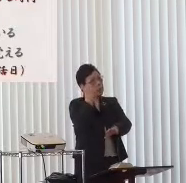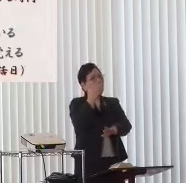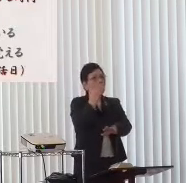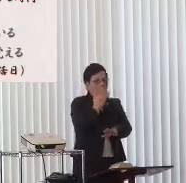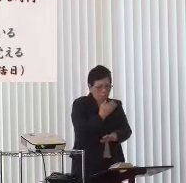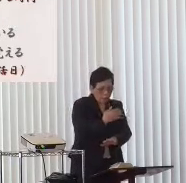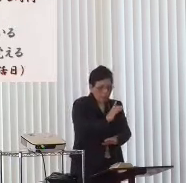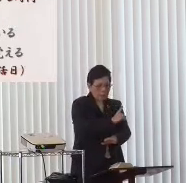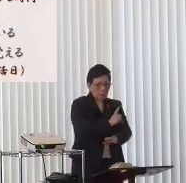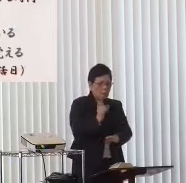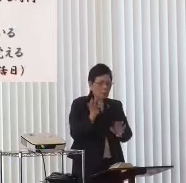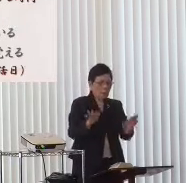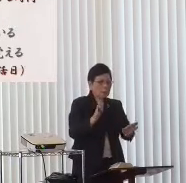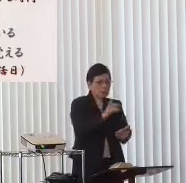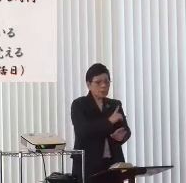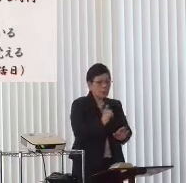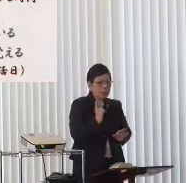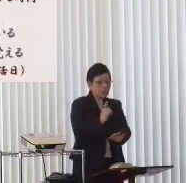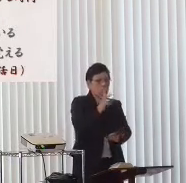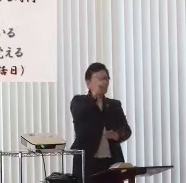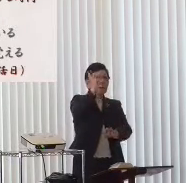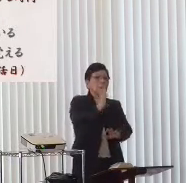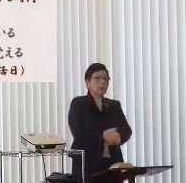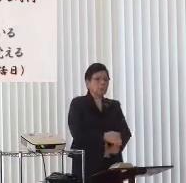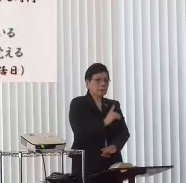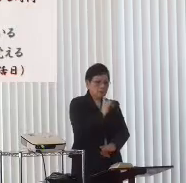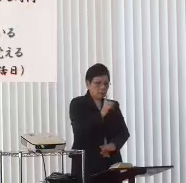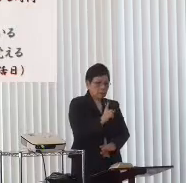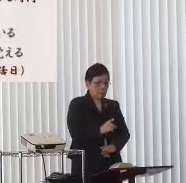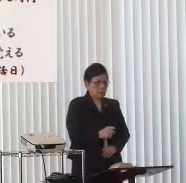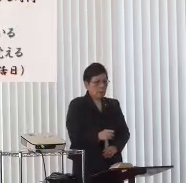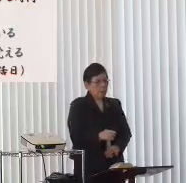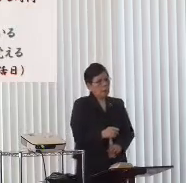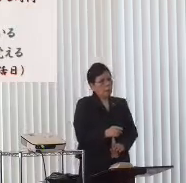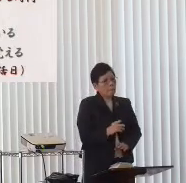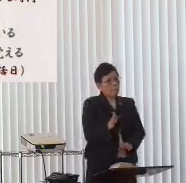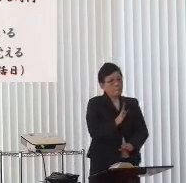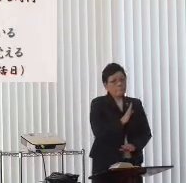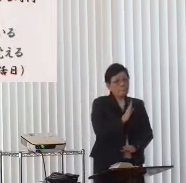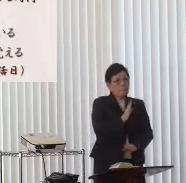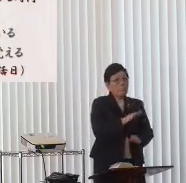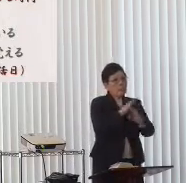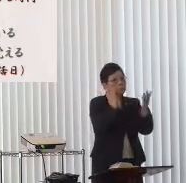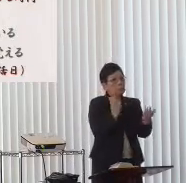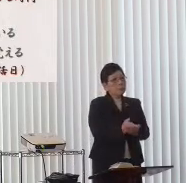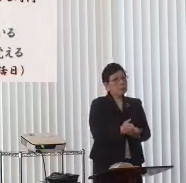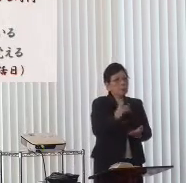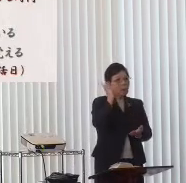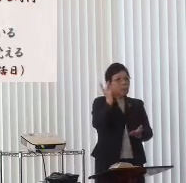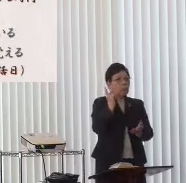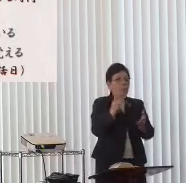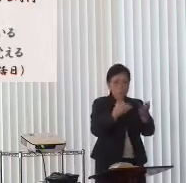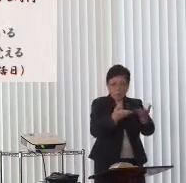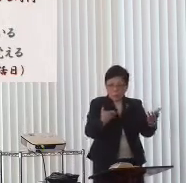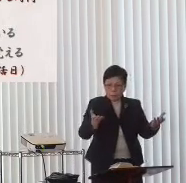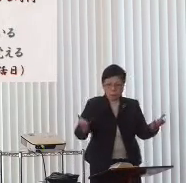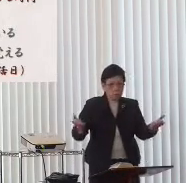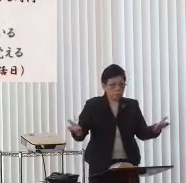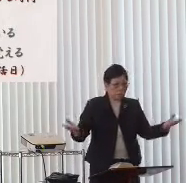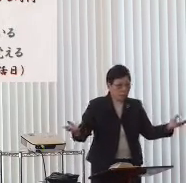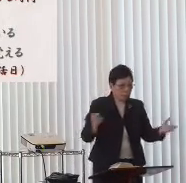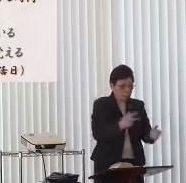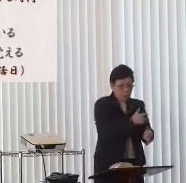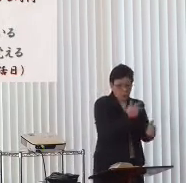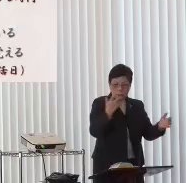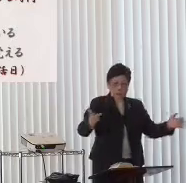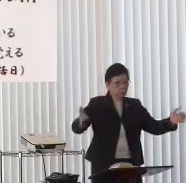して終わると。また1週間はですね、この神様は創造を6日間でなさいましたけれども、あえて7日目を